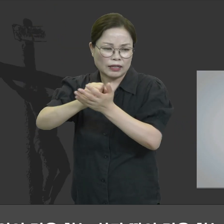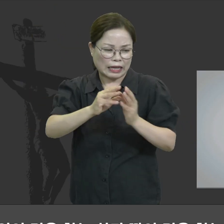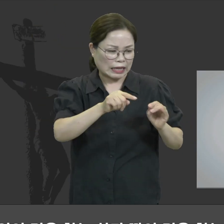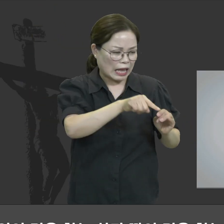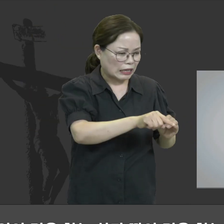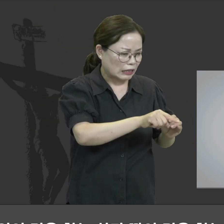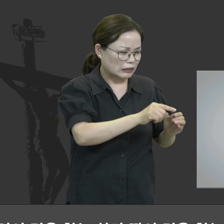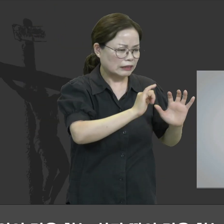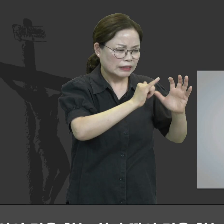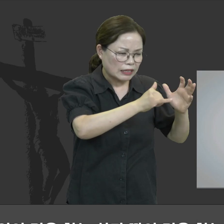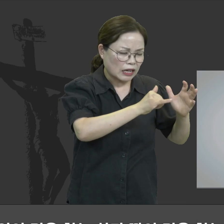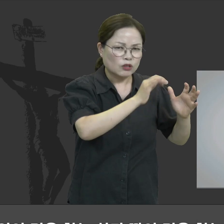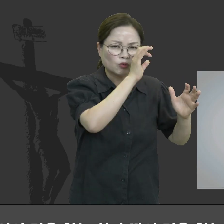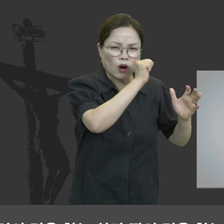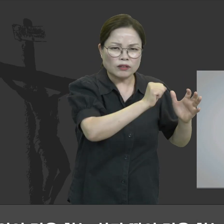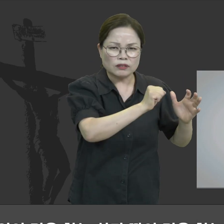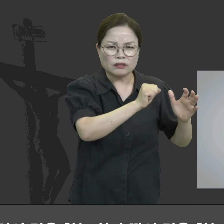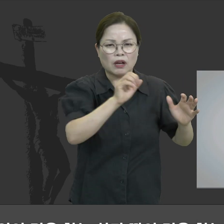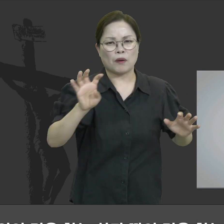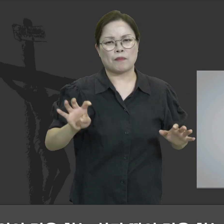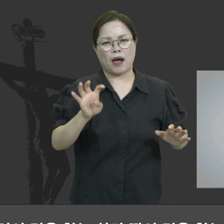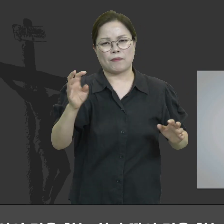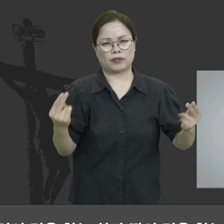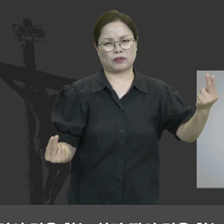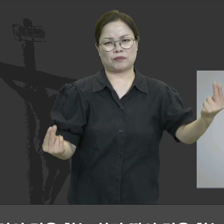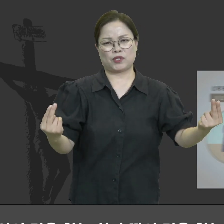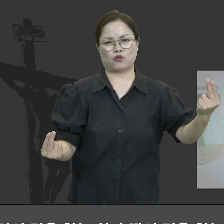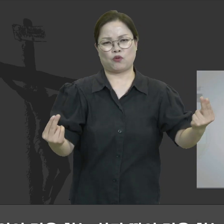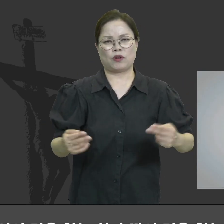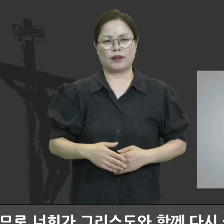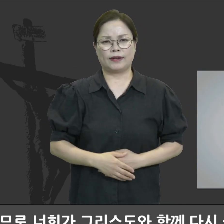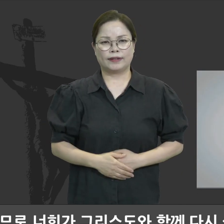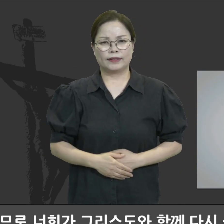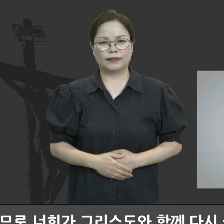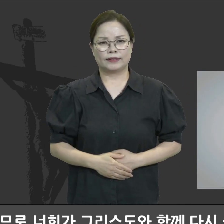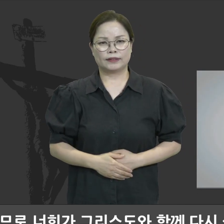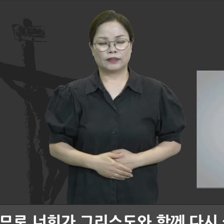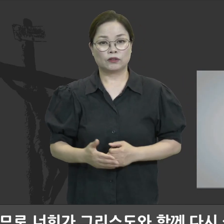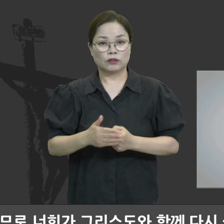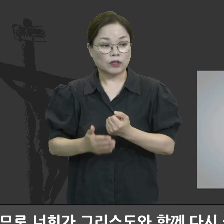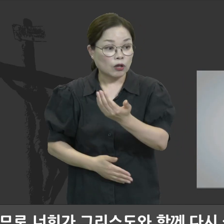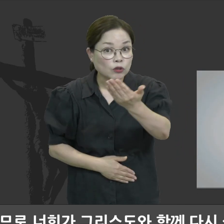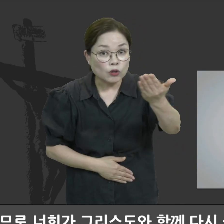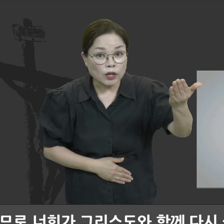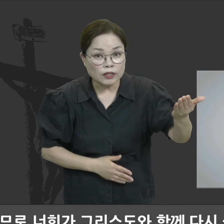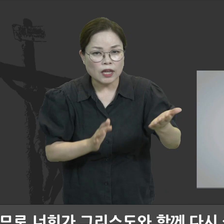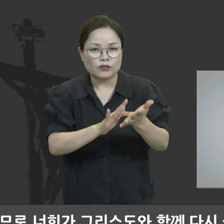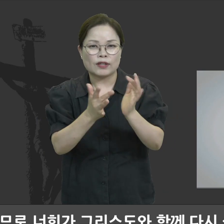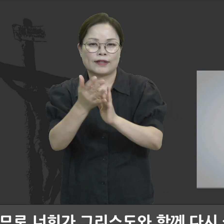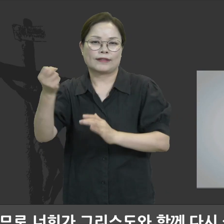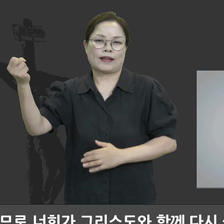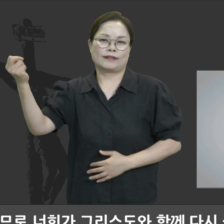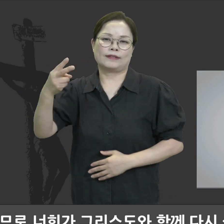땅의 것을 찾는 삶을 반복해서 대조합니다. 그러므로 너희가